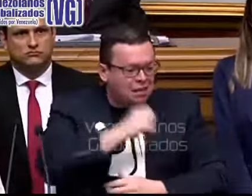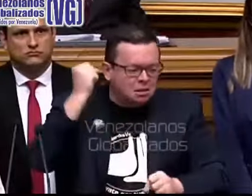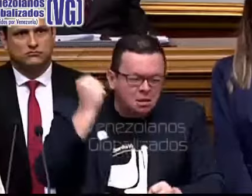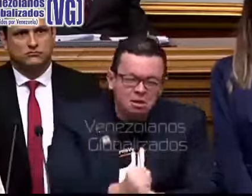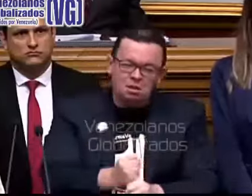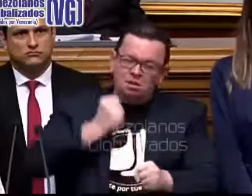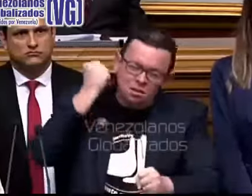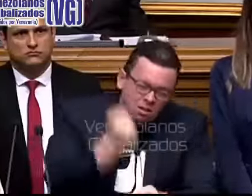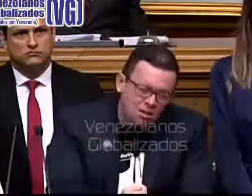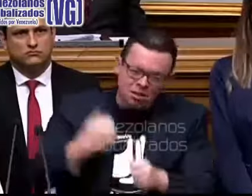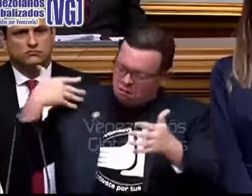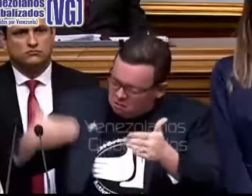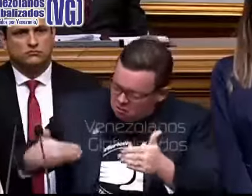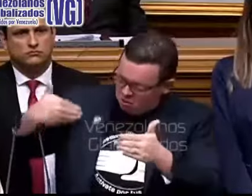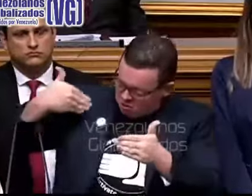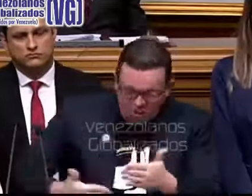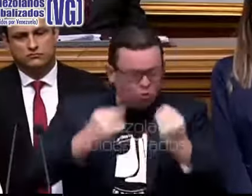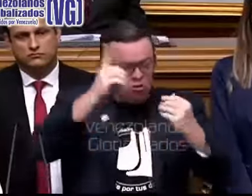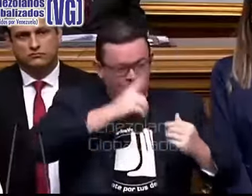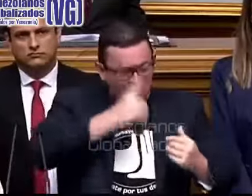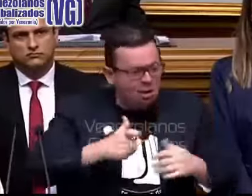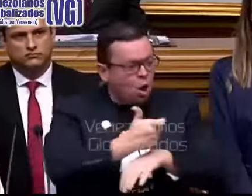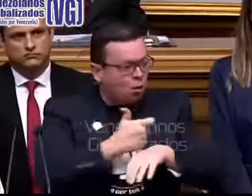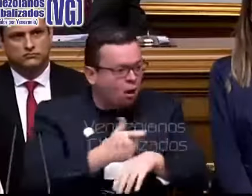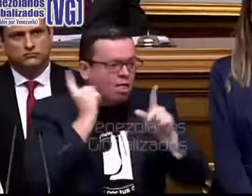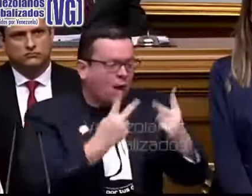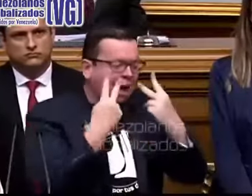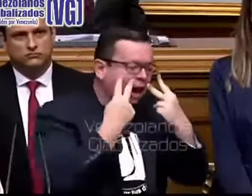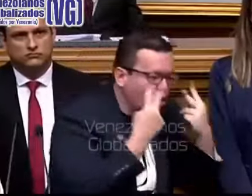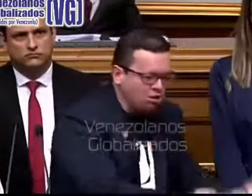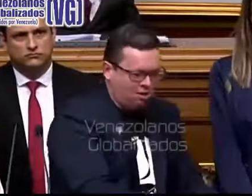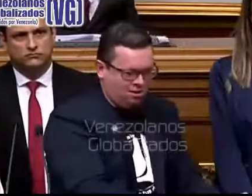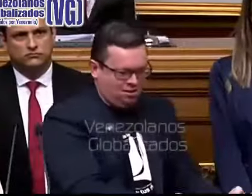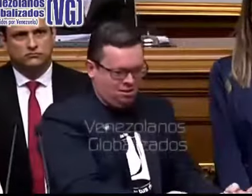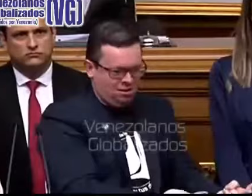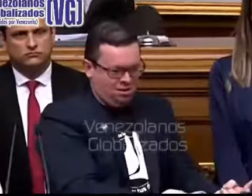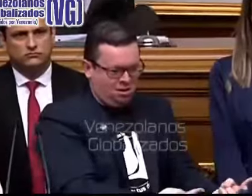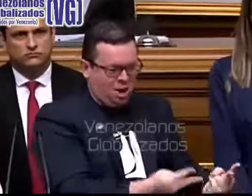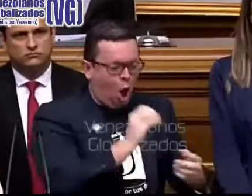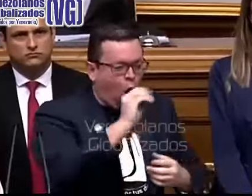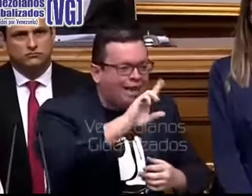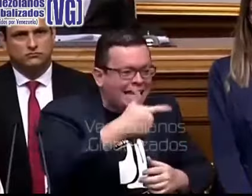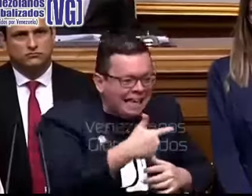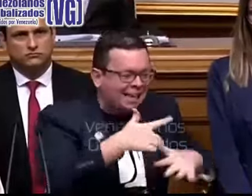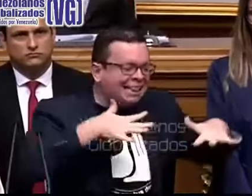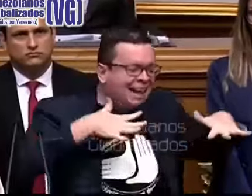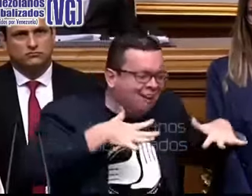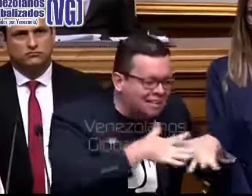es que seamos reconocidos nosotros como organizaciones que estamos en la lucha de los derechos de las personas con discapacidad por